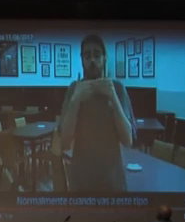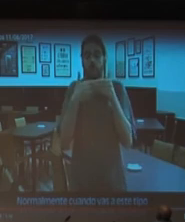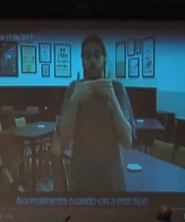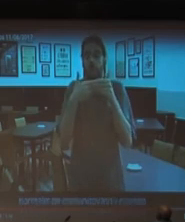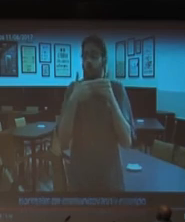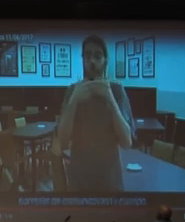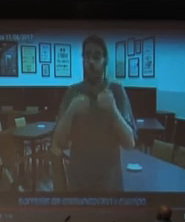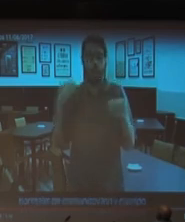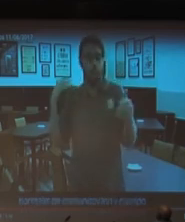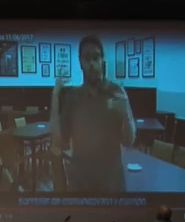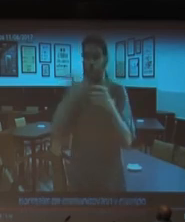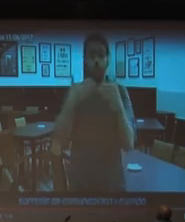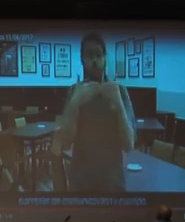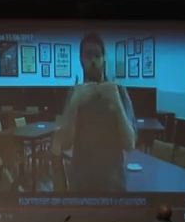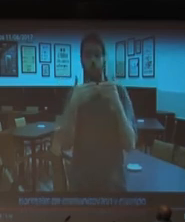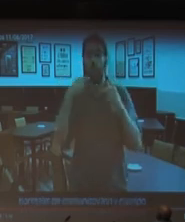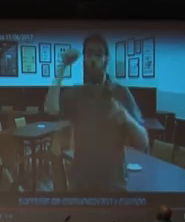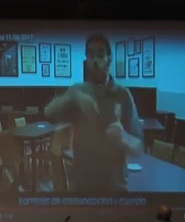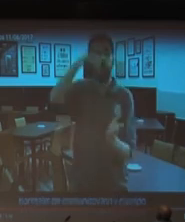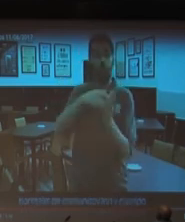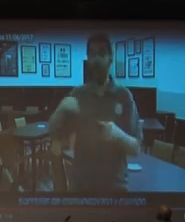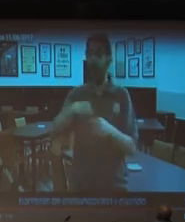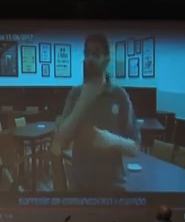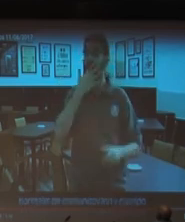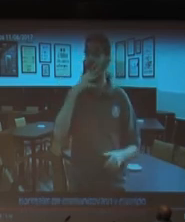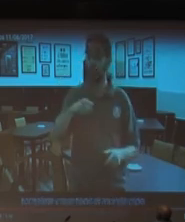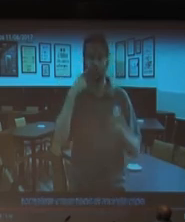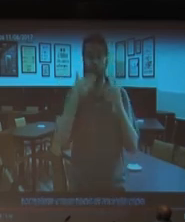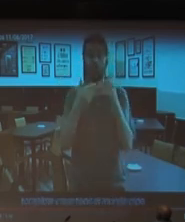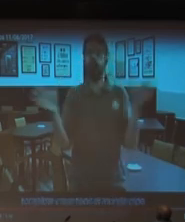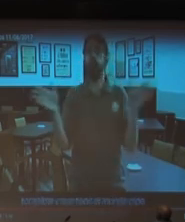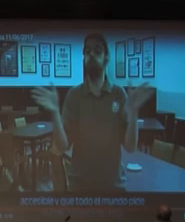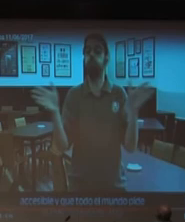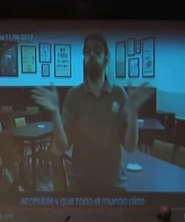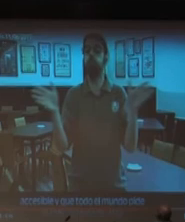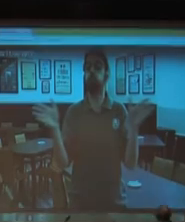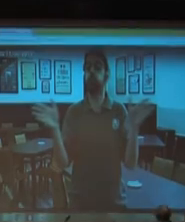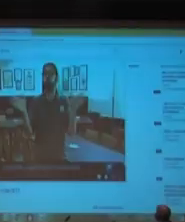muchas barreras de comunicación y cuando vienes aquí ves que es un lugar accesible y que todo el mundo...